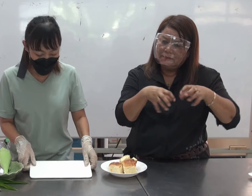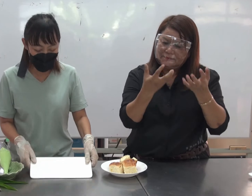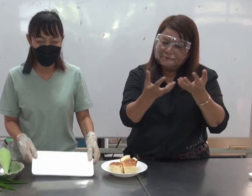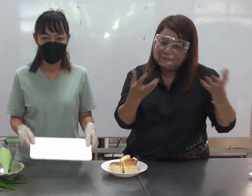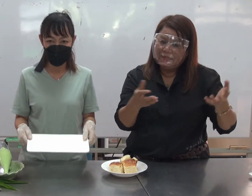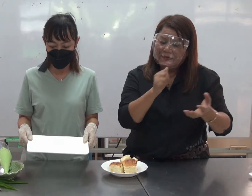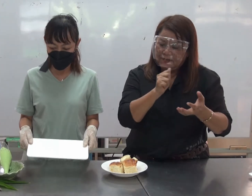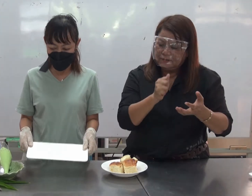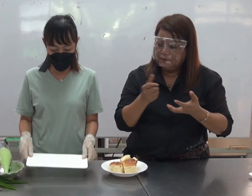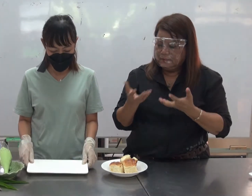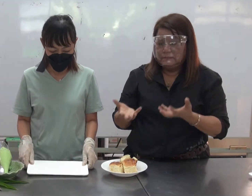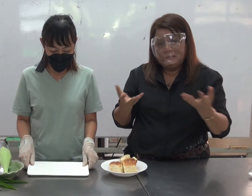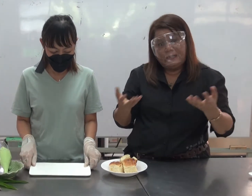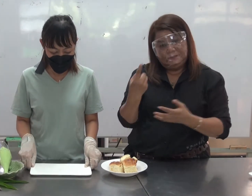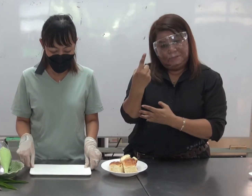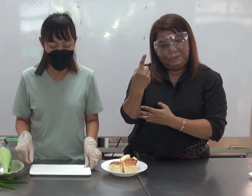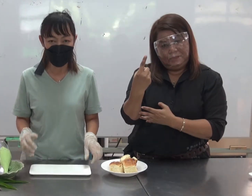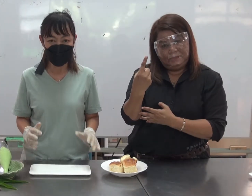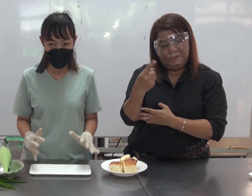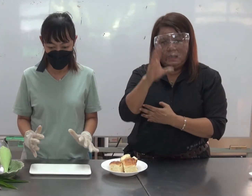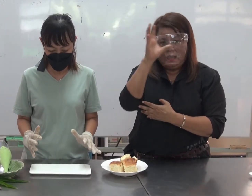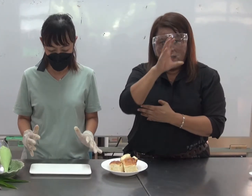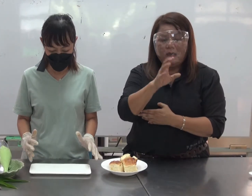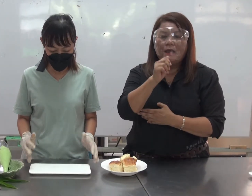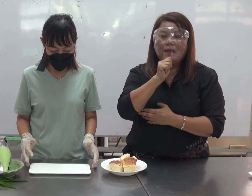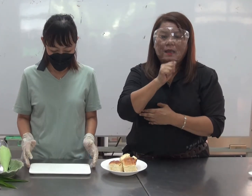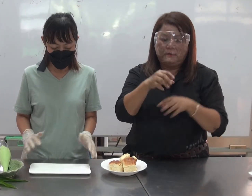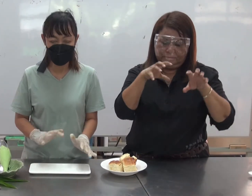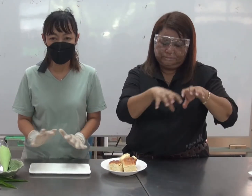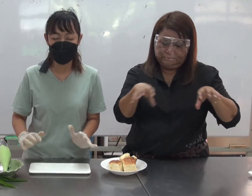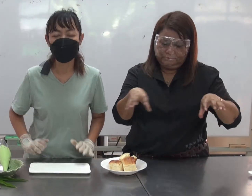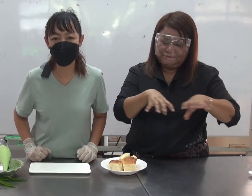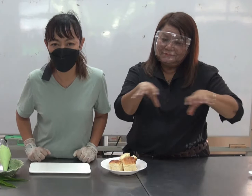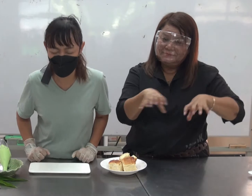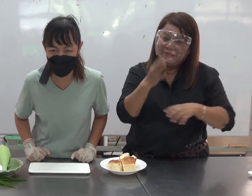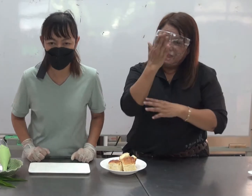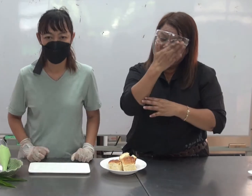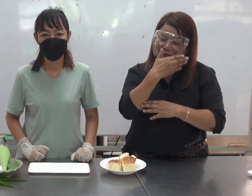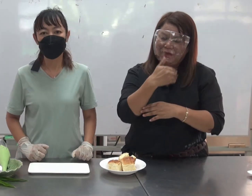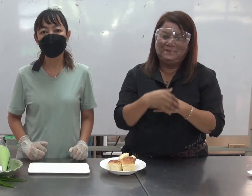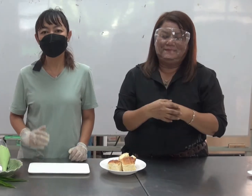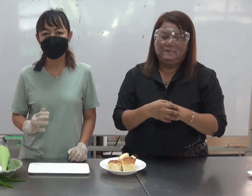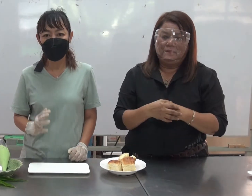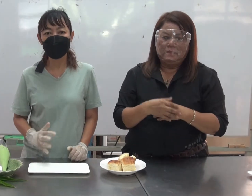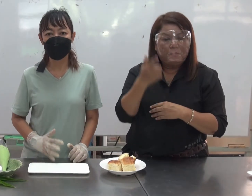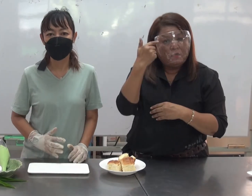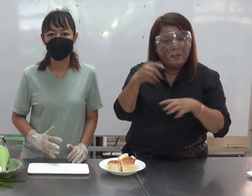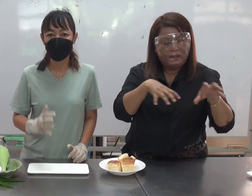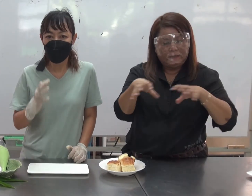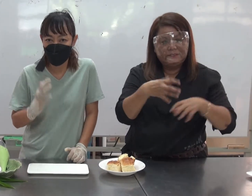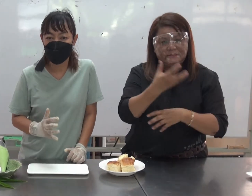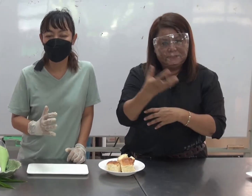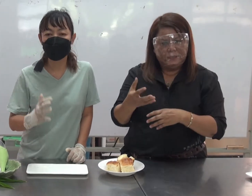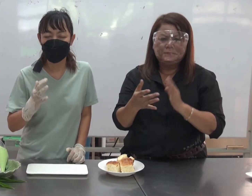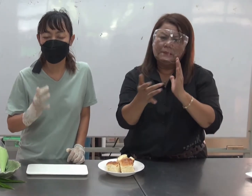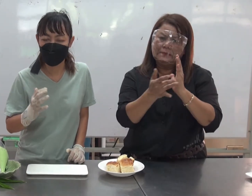จานจานหนึ่งใบเราจะหาอาหารมาใส่นะคะเราจะจัดยังไงให้ดูสวยงามเพราะการจัดจานเนี่ยเป็นเท